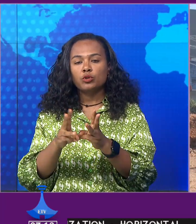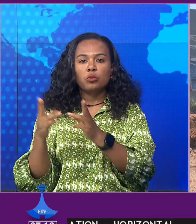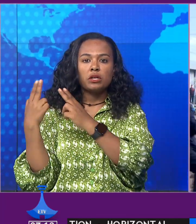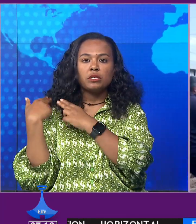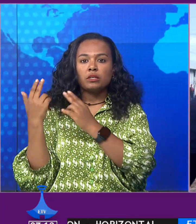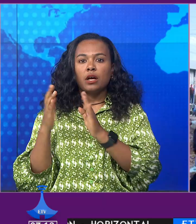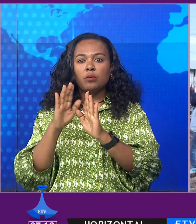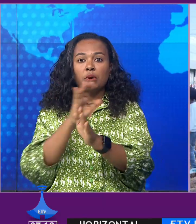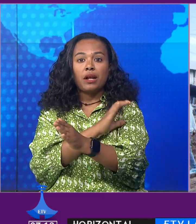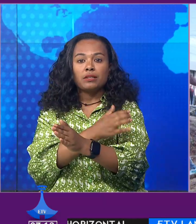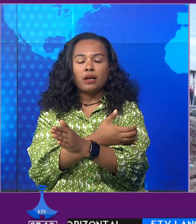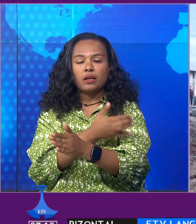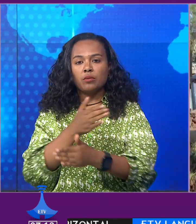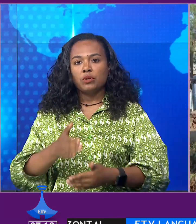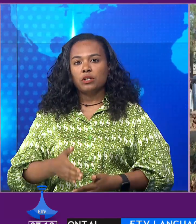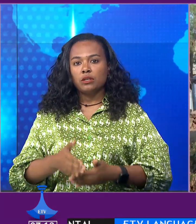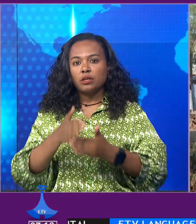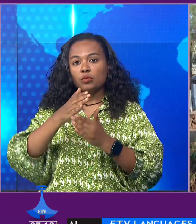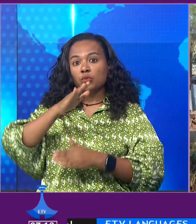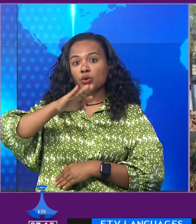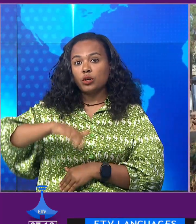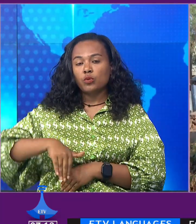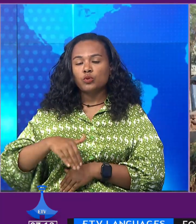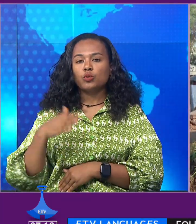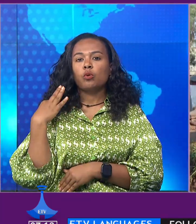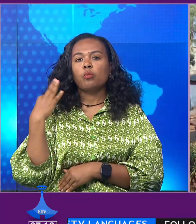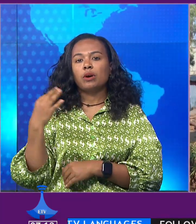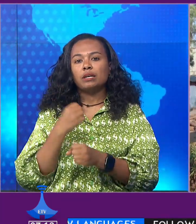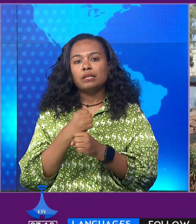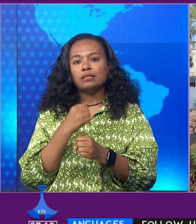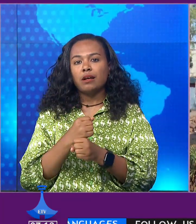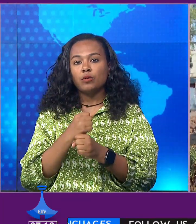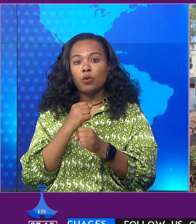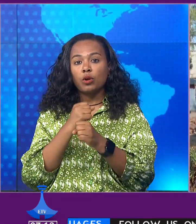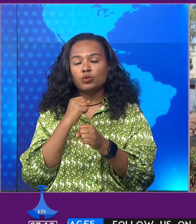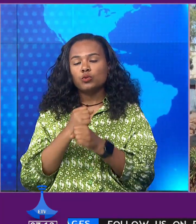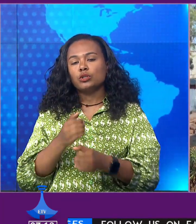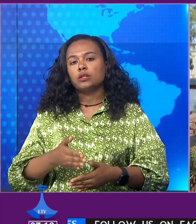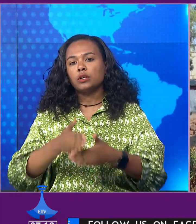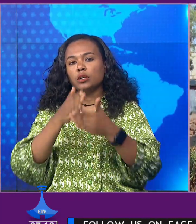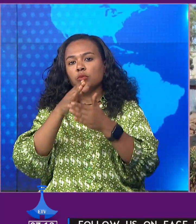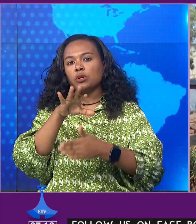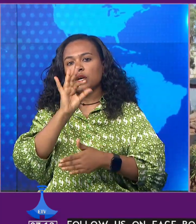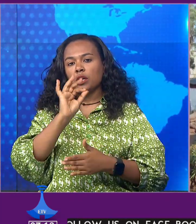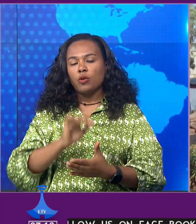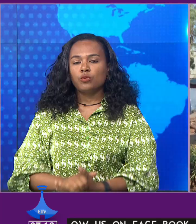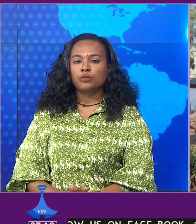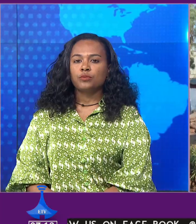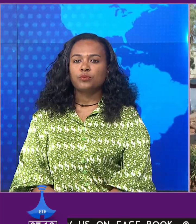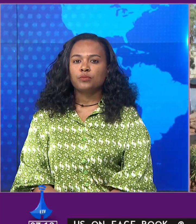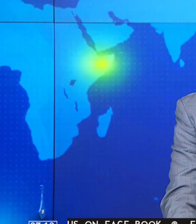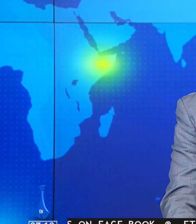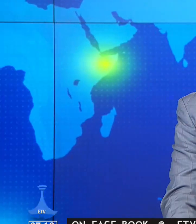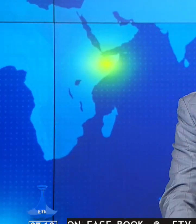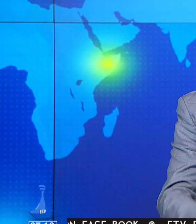በራስ አቅም እየተገነቡ፣ ቀሪዎቹ ደግሞ በግል ስራ ተቋራጮች እየተገነቡ ይገኛሉ።